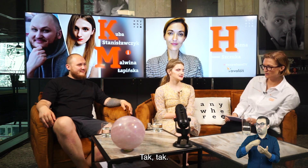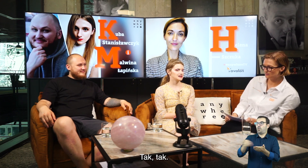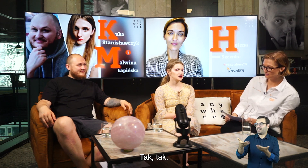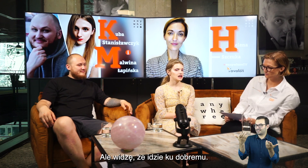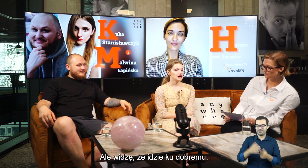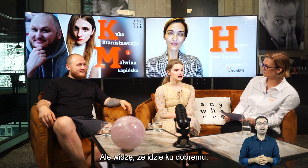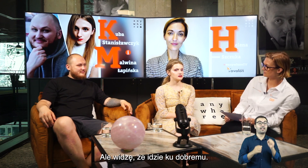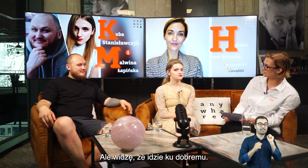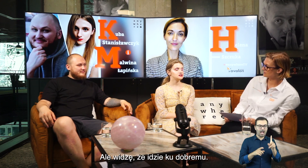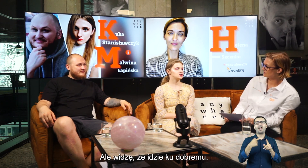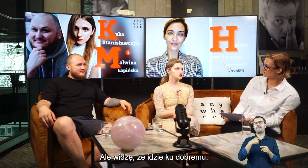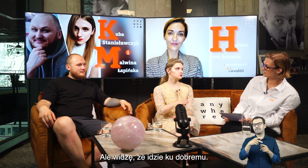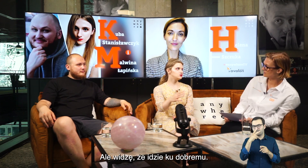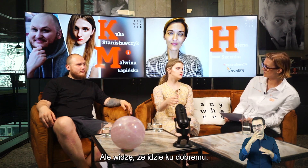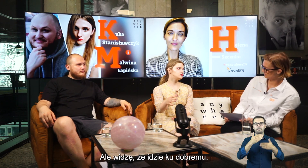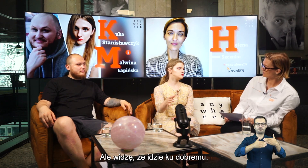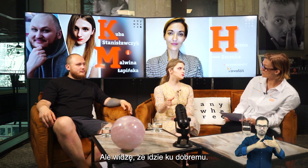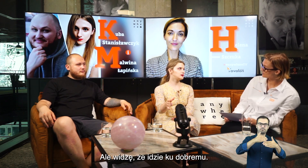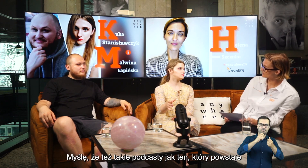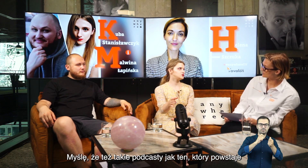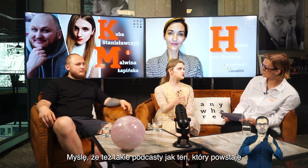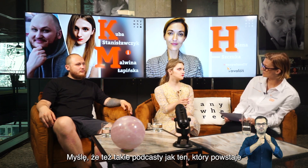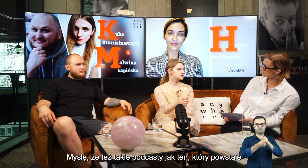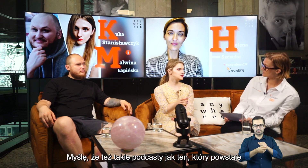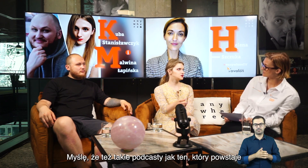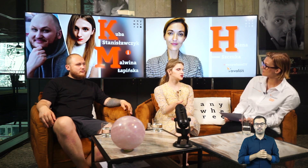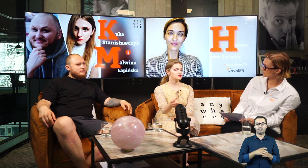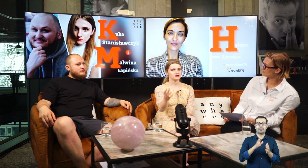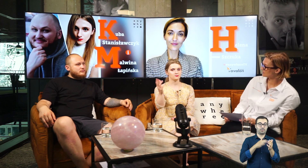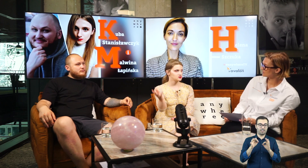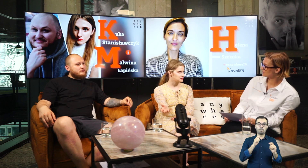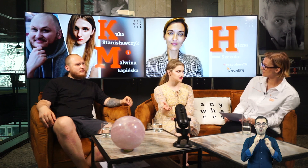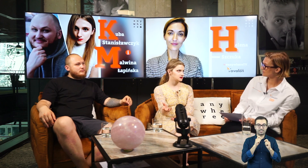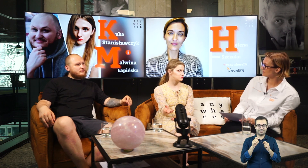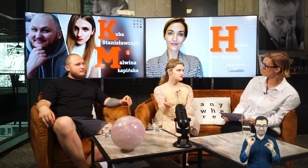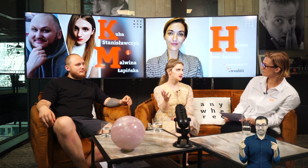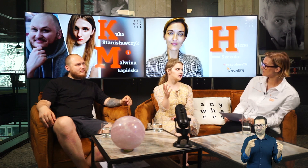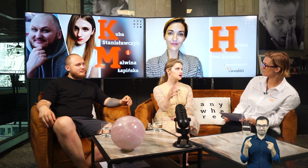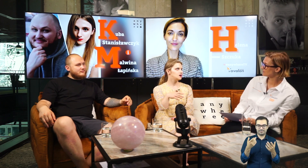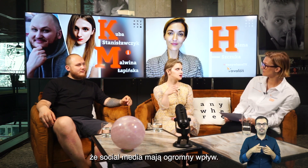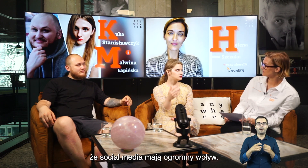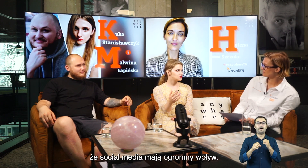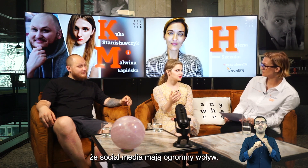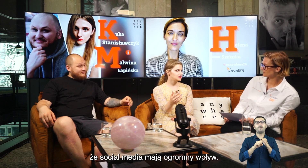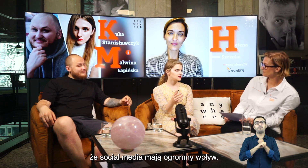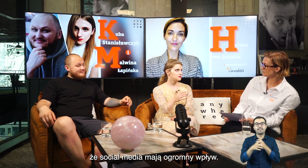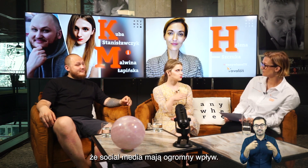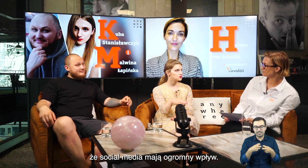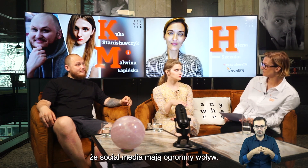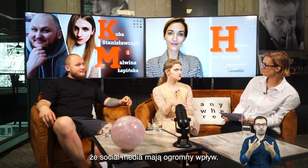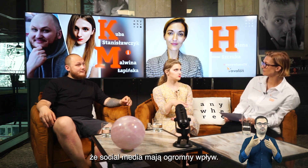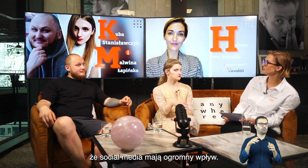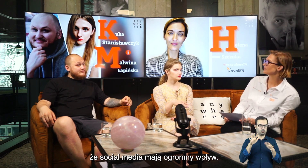tak, prawda? Tak, ale widzę, że idzie ku dobremu. Myślę, że to właśnie też, że takie podcasty, jak ten powstaje, social media